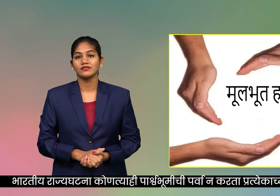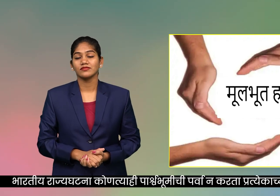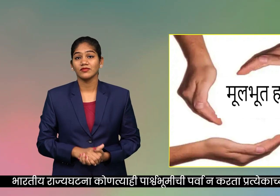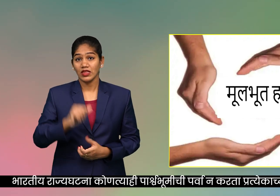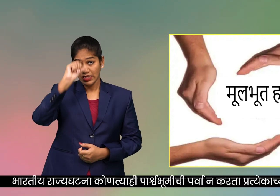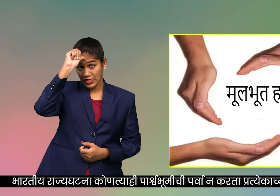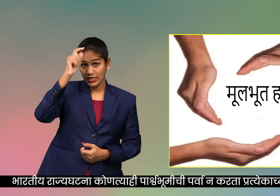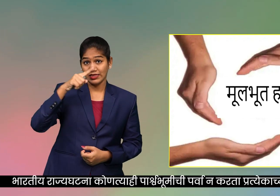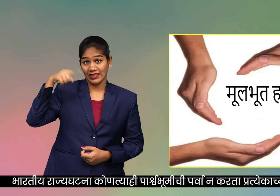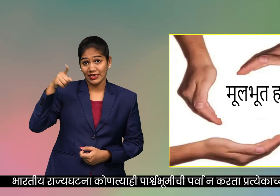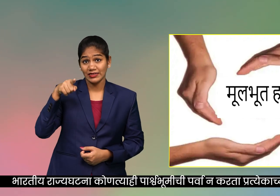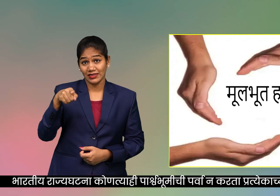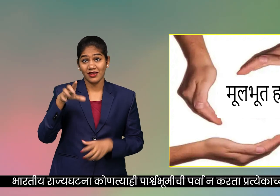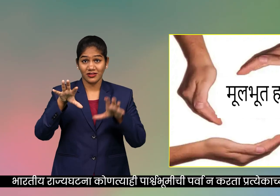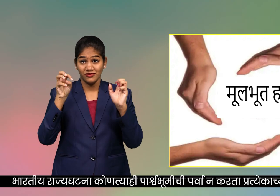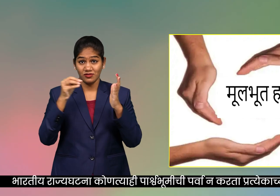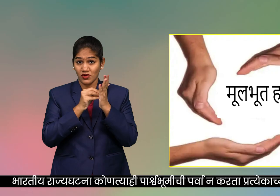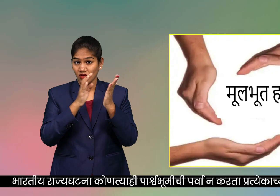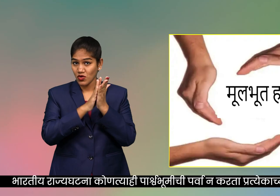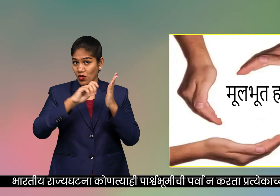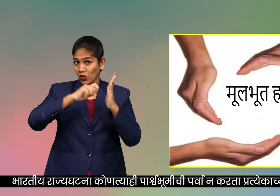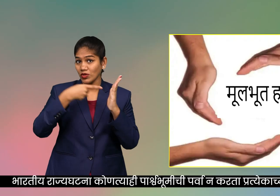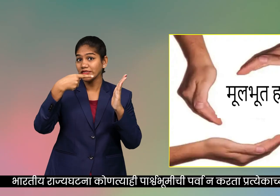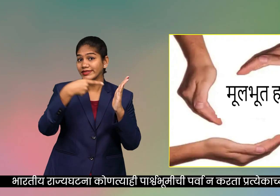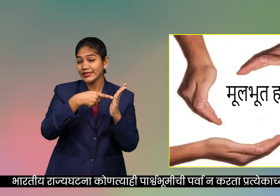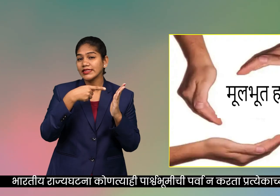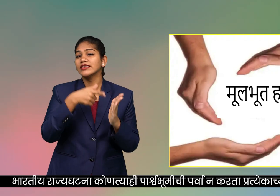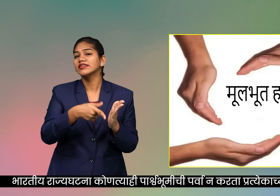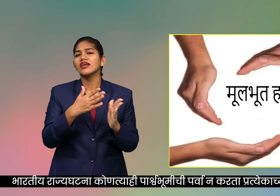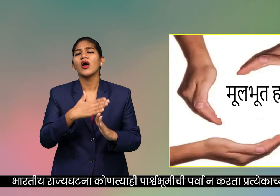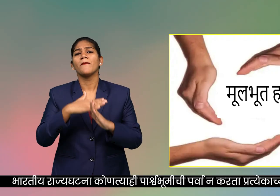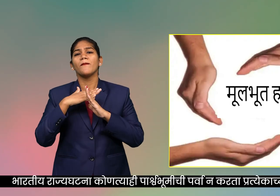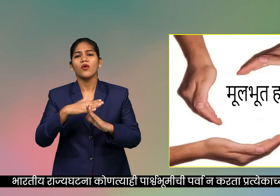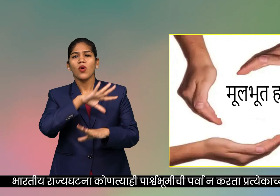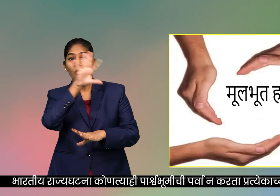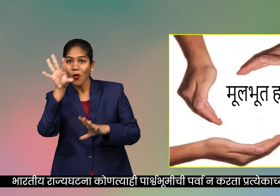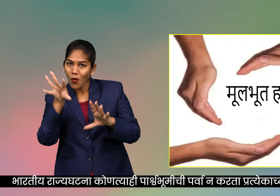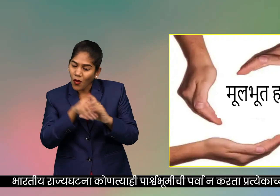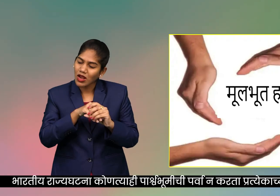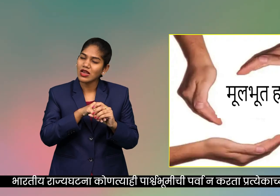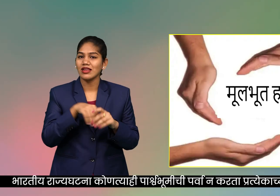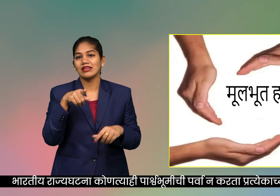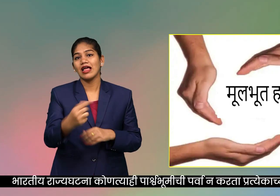भारतीय राज्यघटना कोणत्याही पार्श्वभूमीची पर्वा न करता प्रत्येकाच्या अधिकारांचे रक्षण